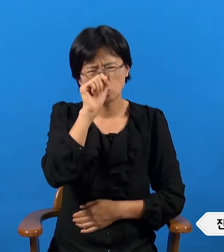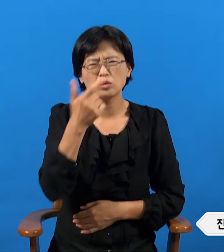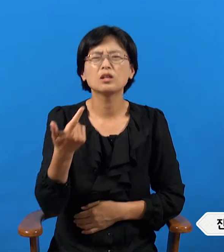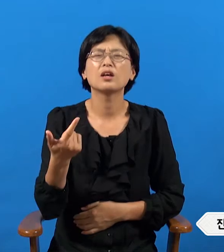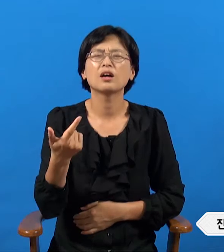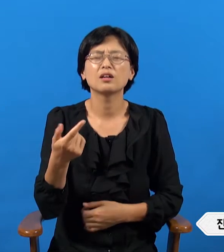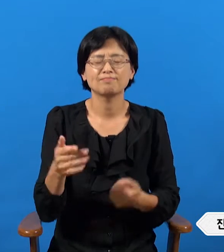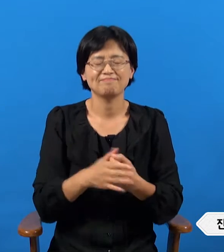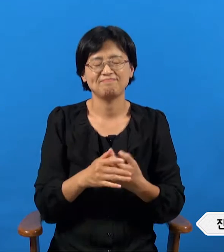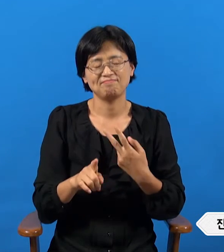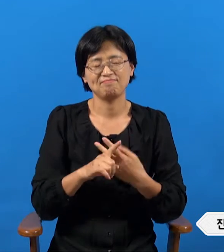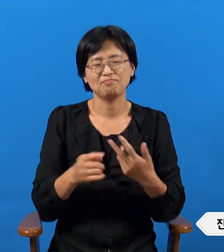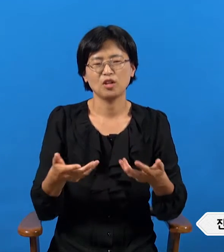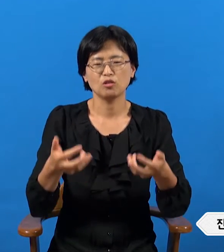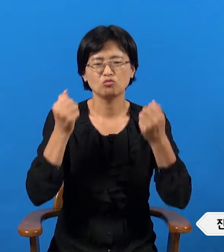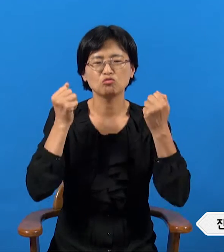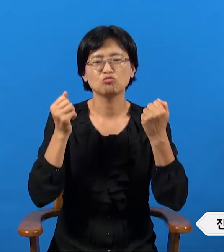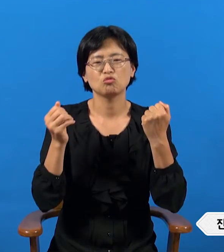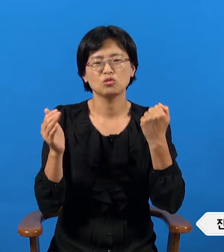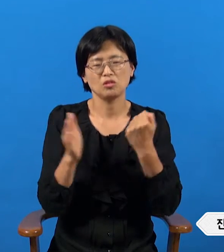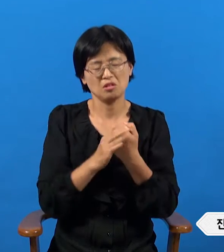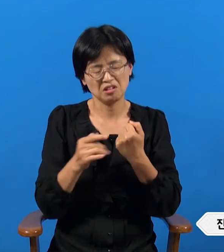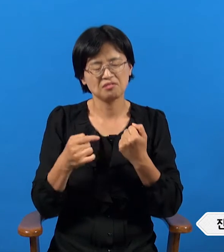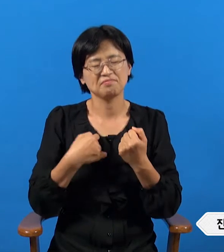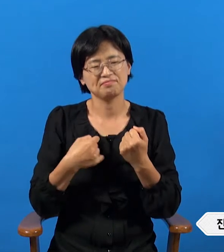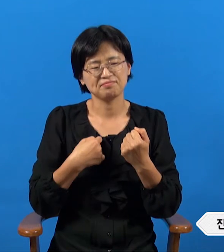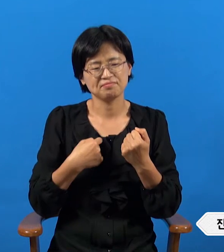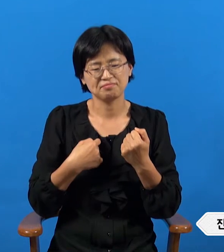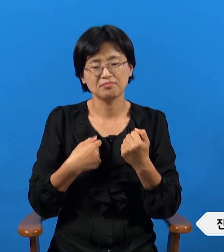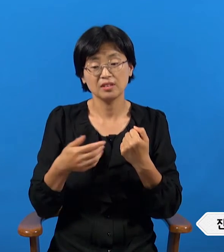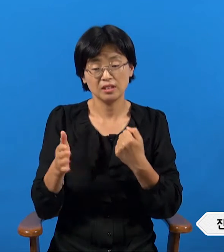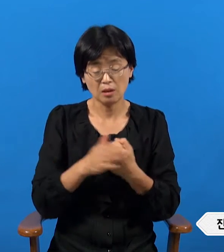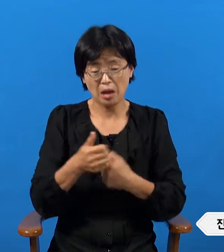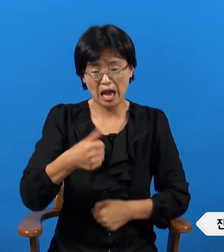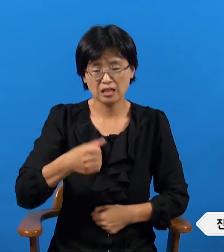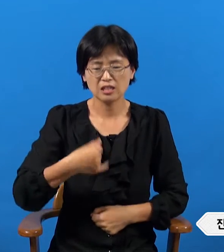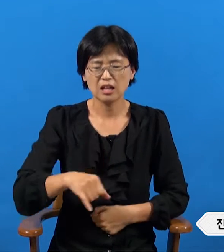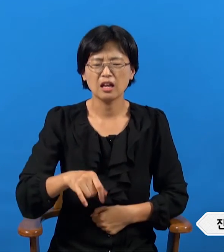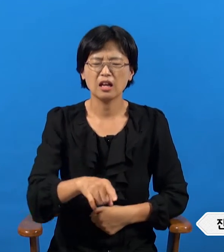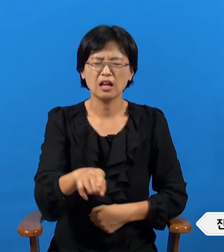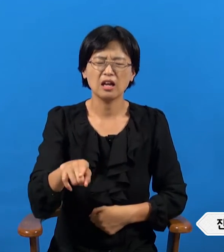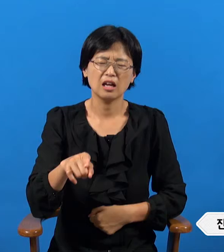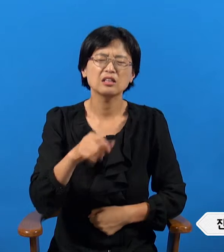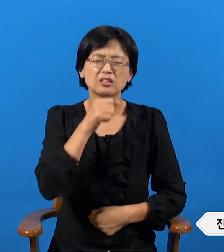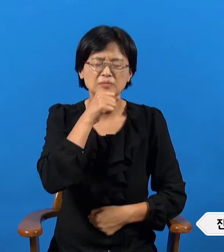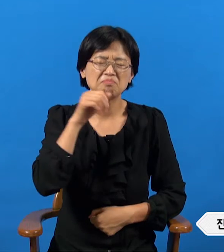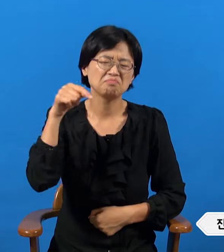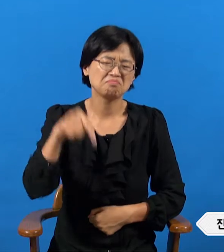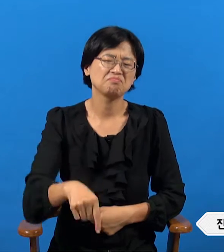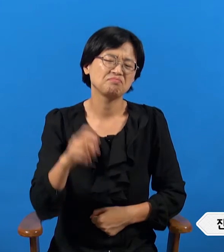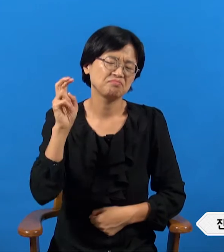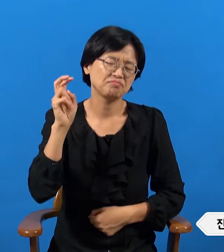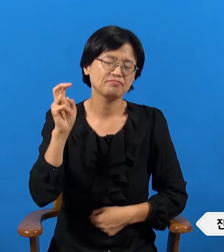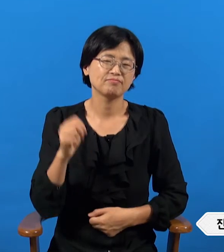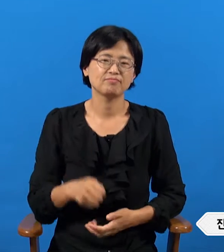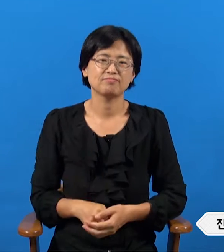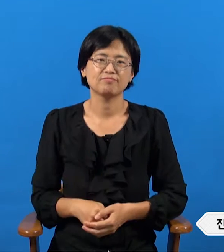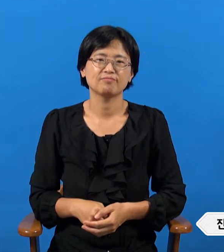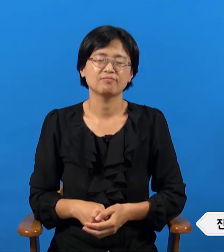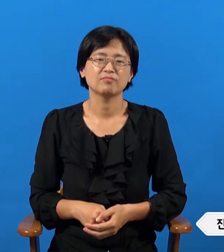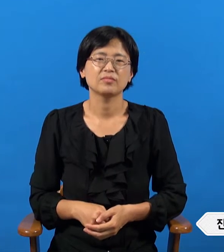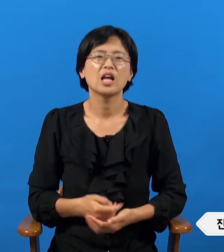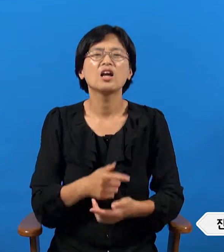어디 가겠나 라는 생각이 내 앞에 등장합니다. 사람들이 이런저런 모임에 초청을